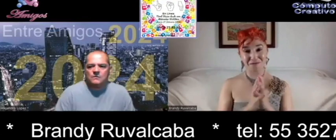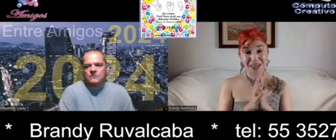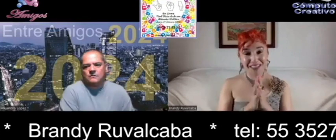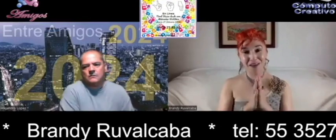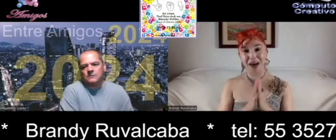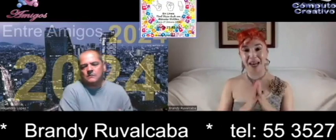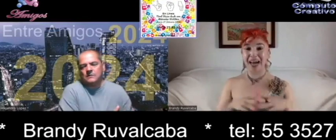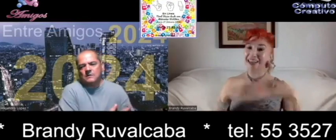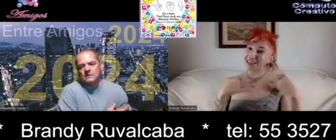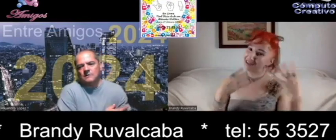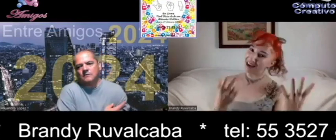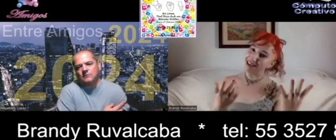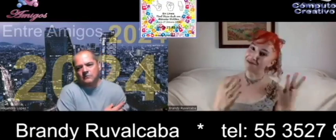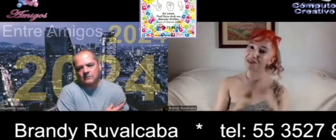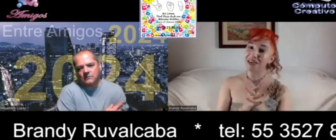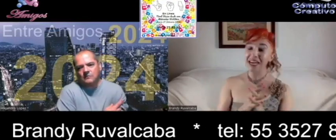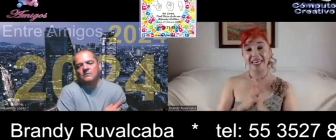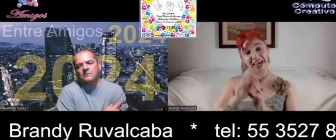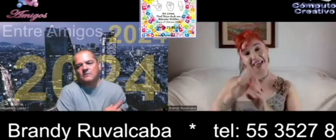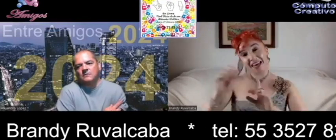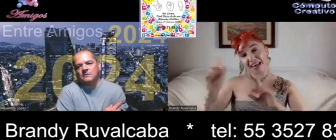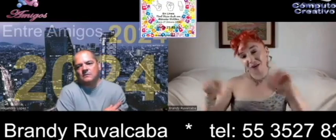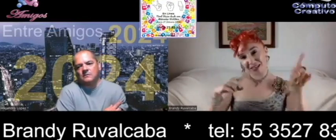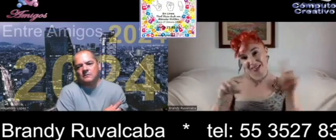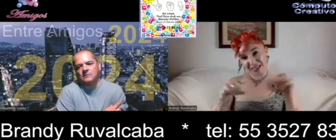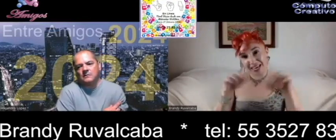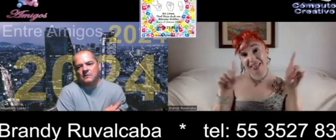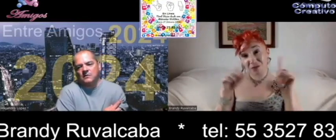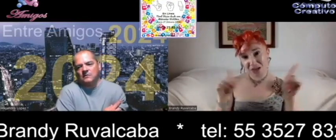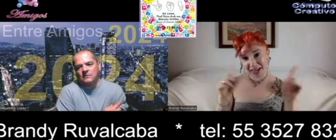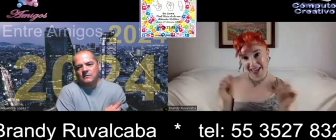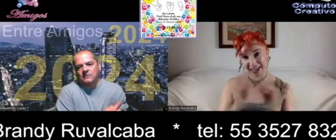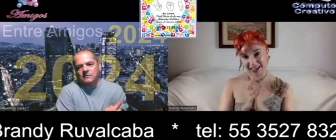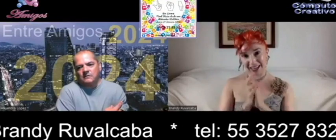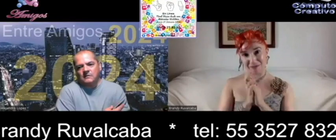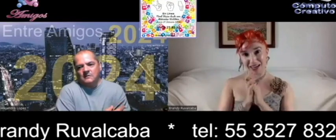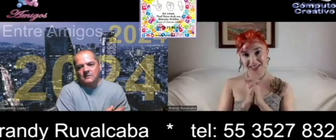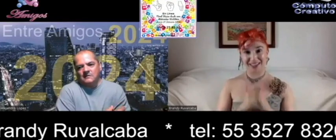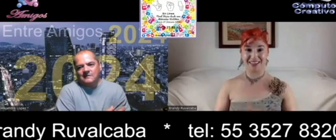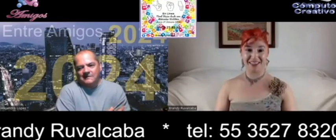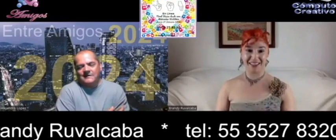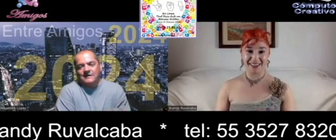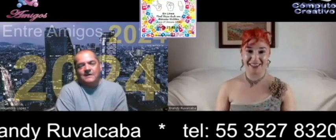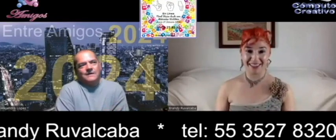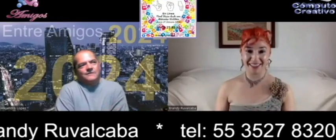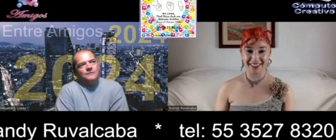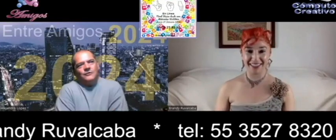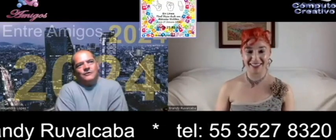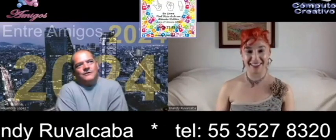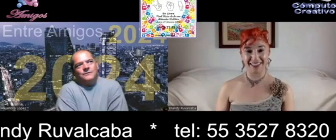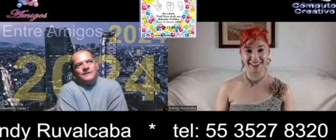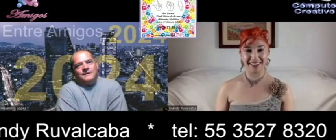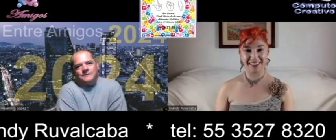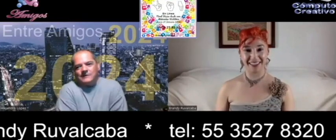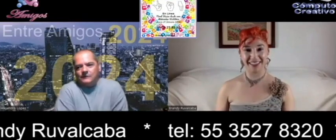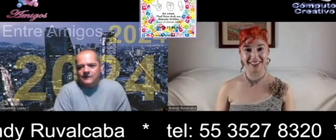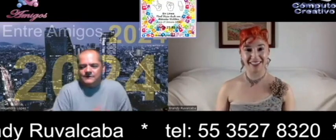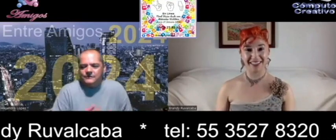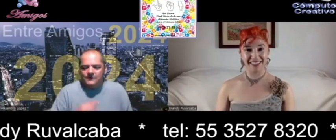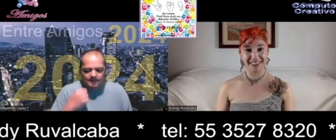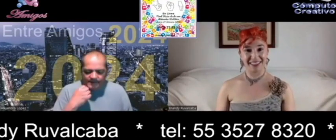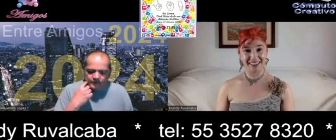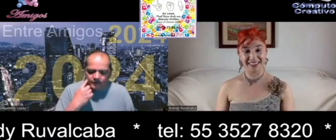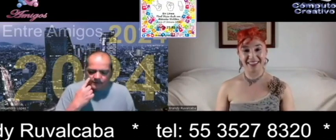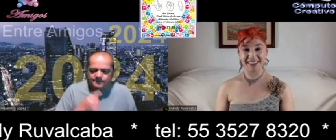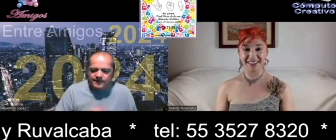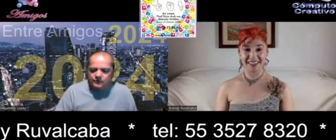señas pasa igual, hay regionalismos y cada lengua de señas difiere en cada país. Sí, es como lo que comentábamos alguna vez